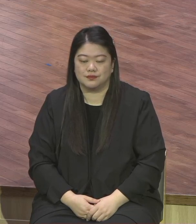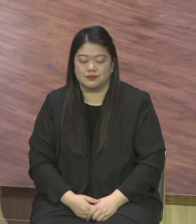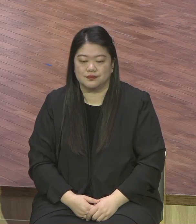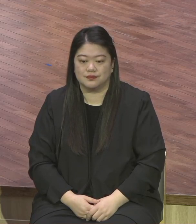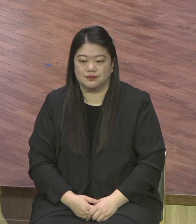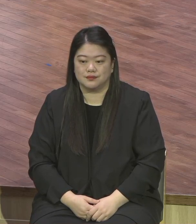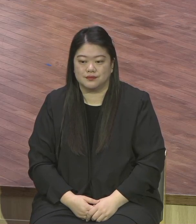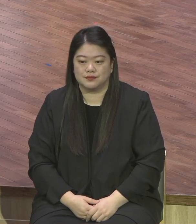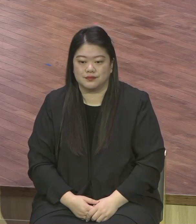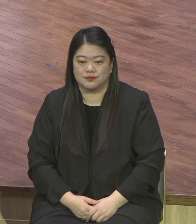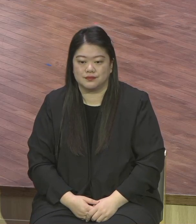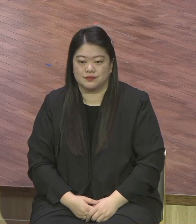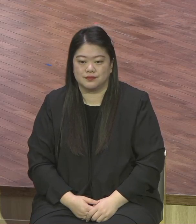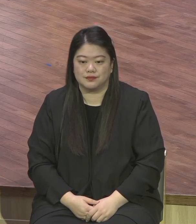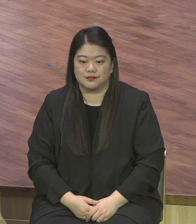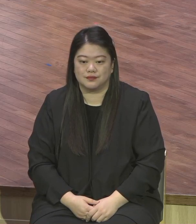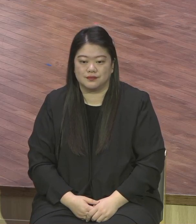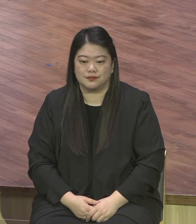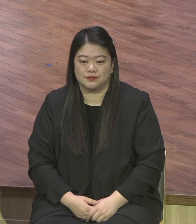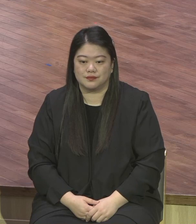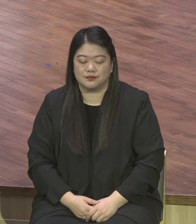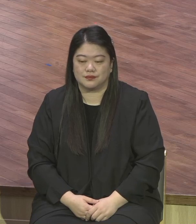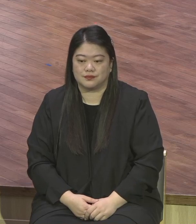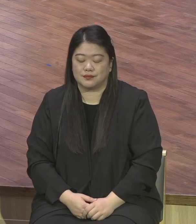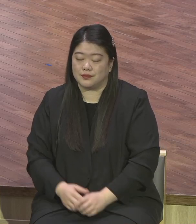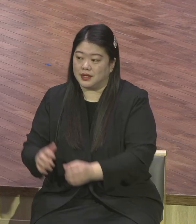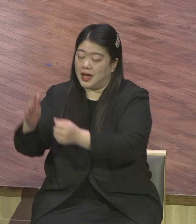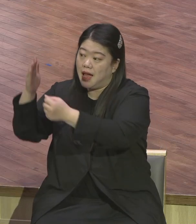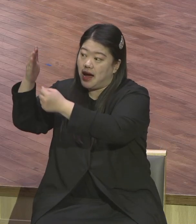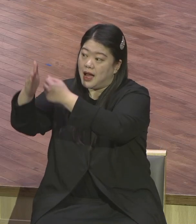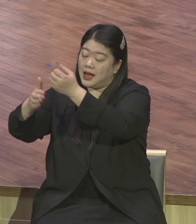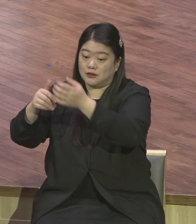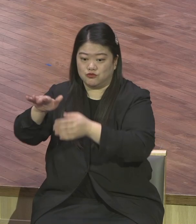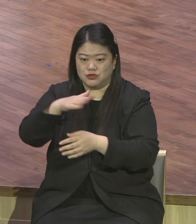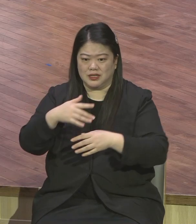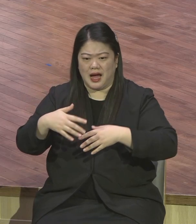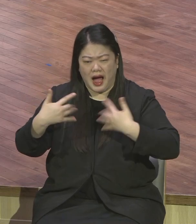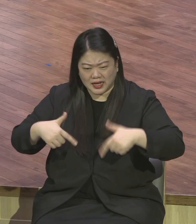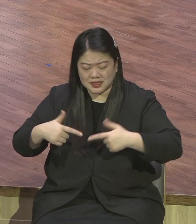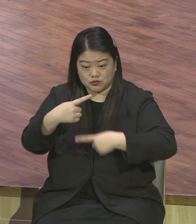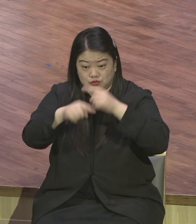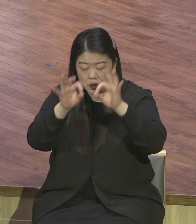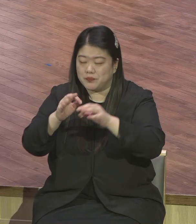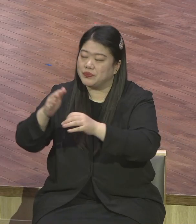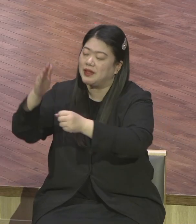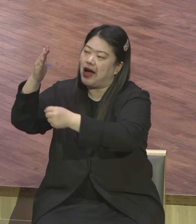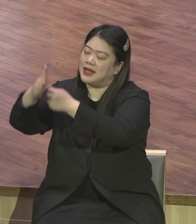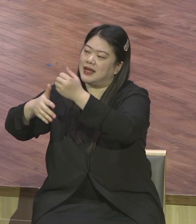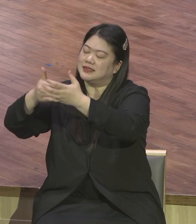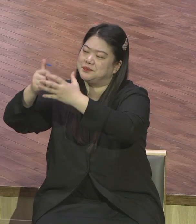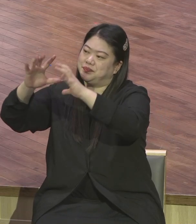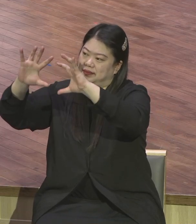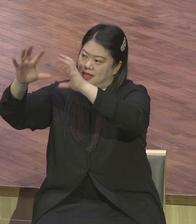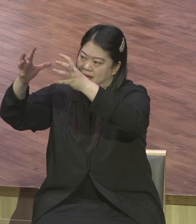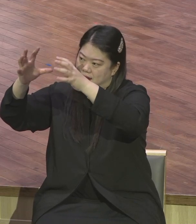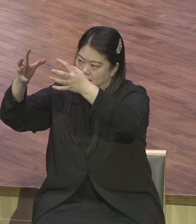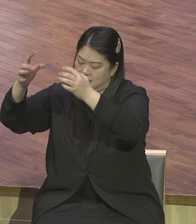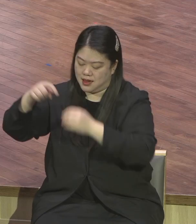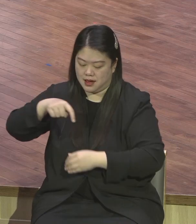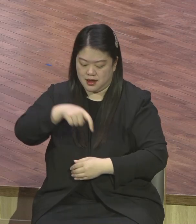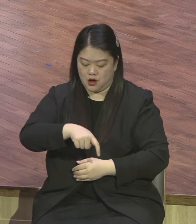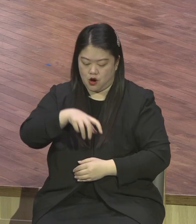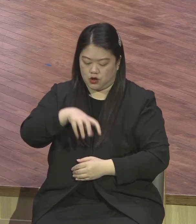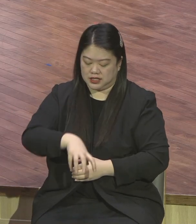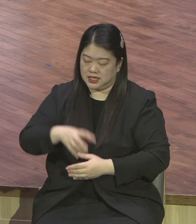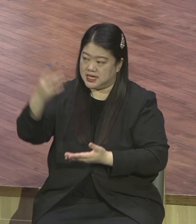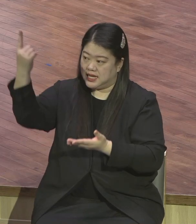특별히 우리가 가는 곳마다 하나님의 나라가 임하게 해달라고 기도할 때 어떻게 해요? 하나님, 내가 가는 이 현장에